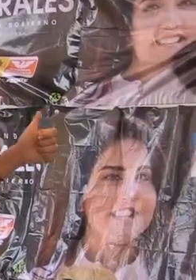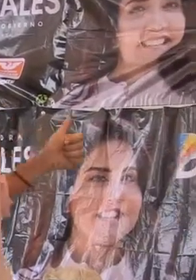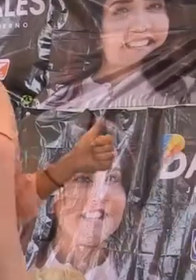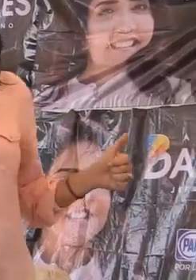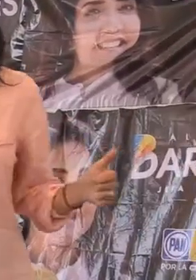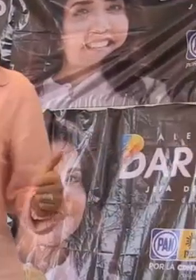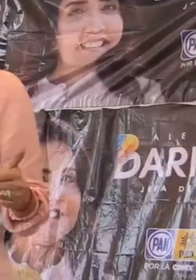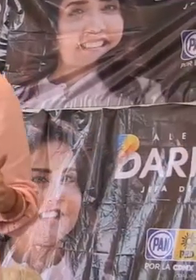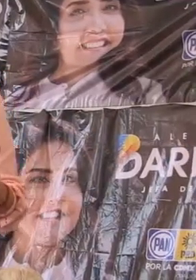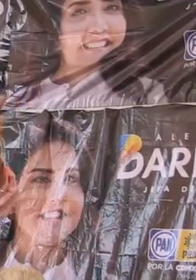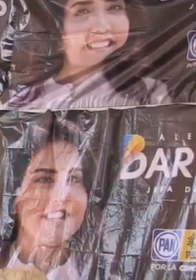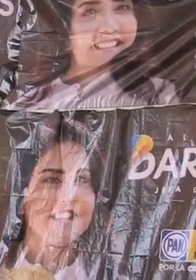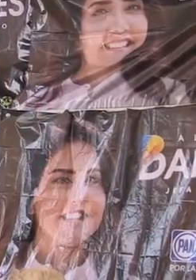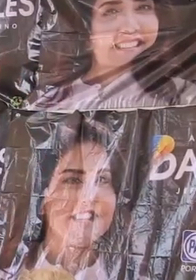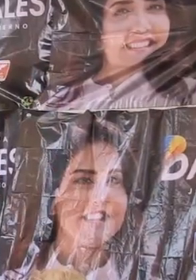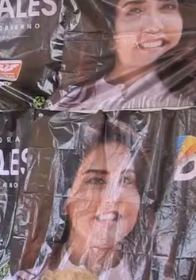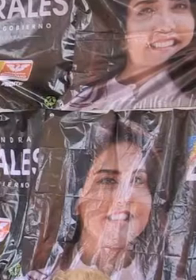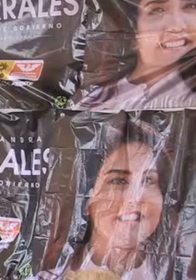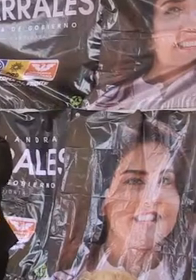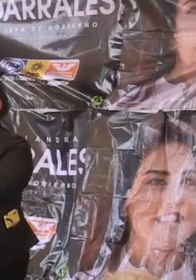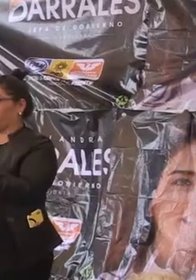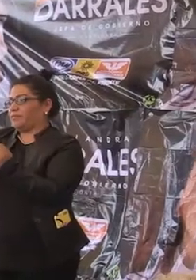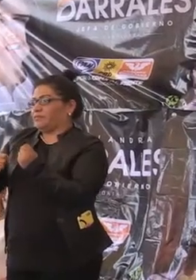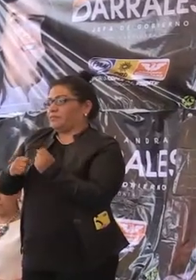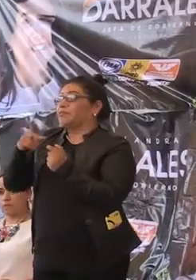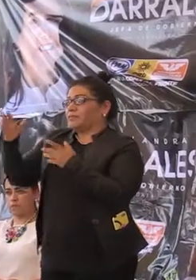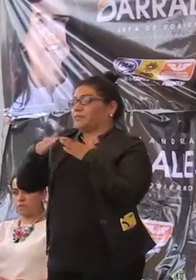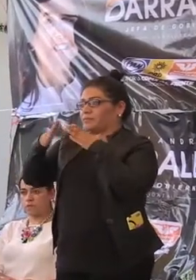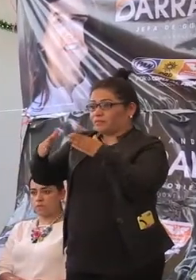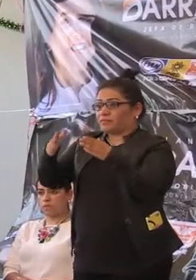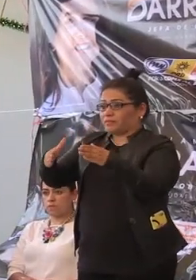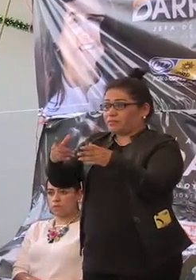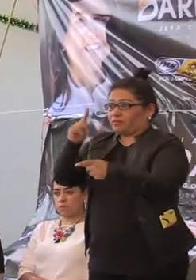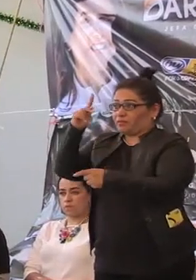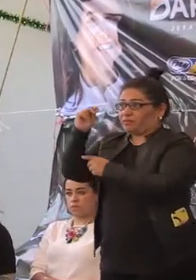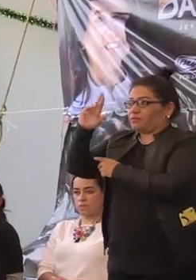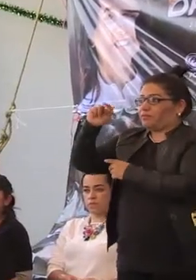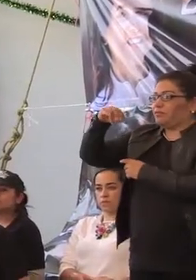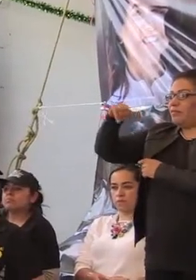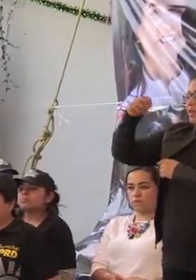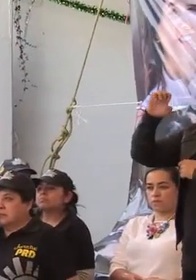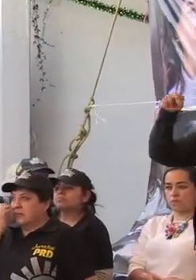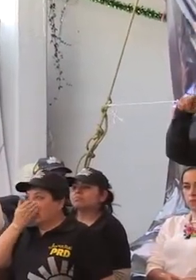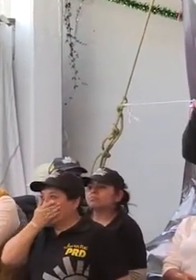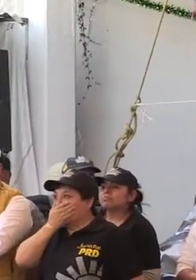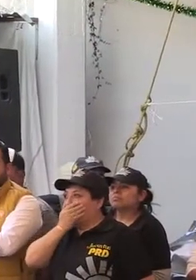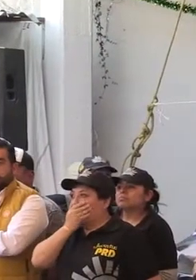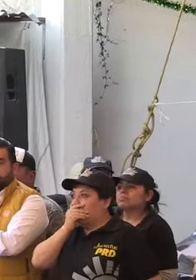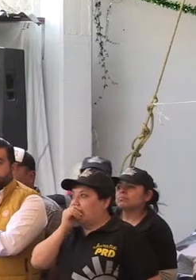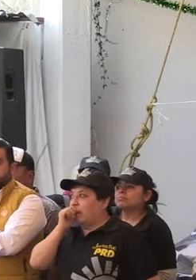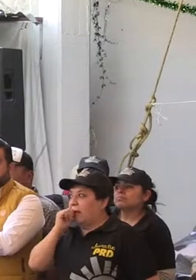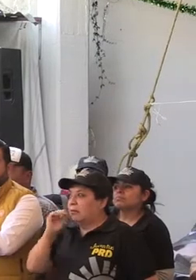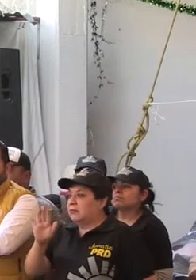aquí en esta delegación. Vamos a apoyar a los de las trajineras, vamos a apoyar a la gente que trabaja en el campo, vamos